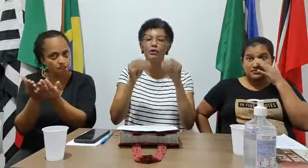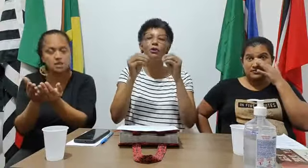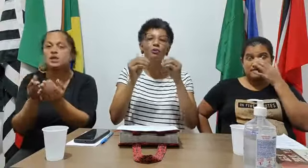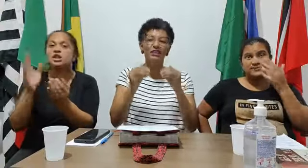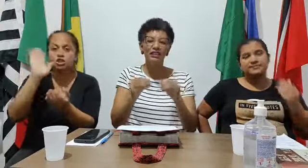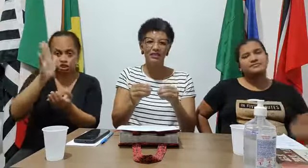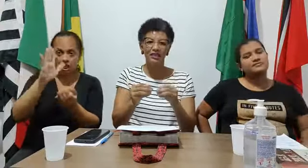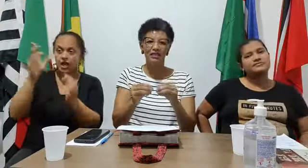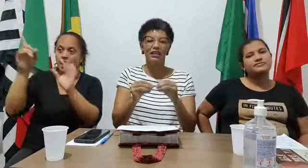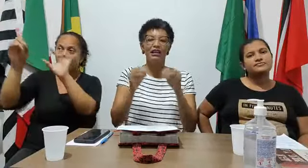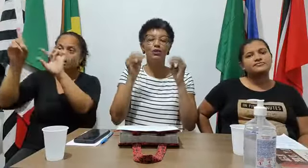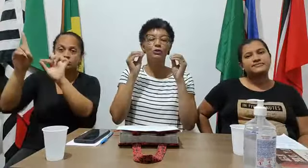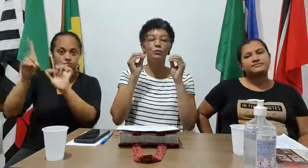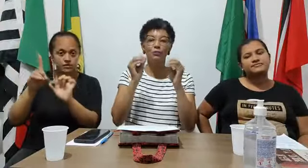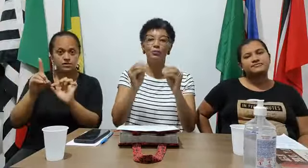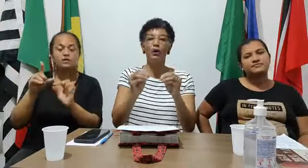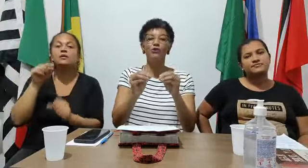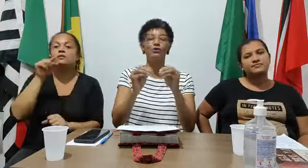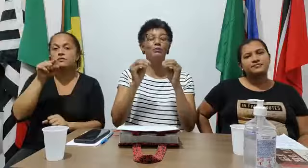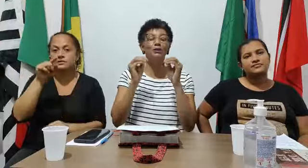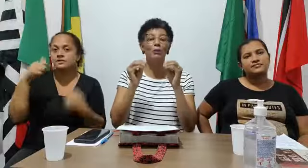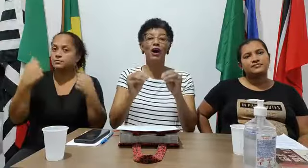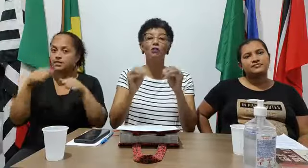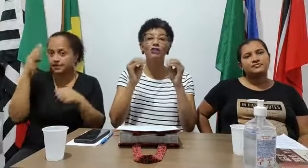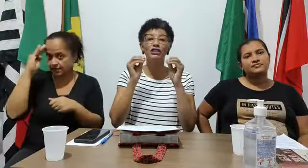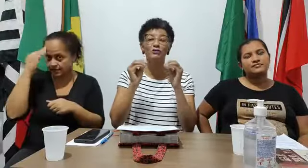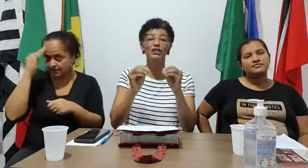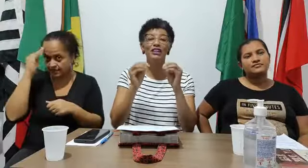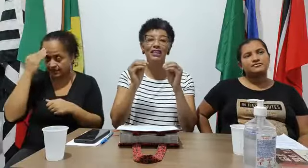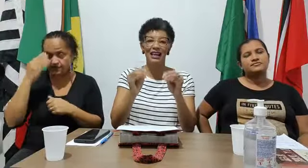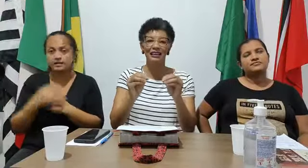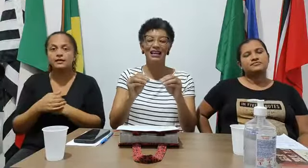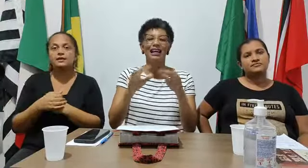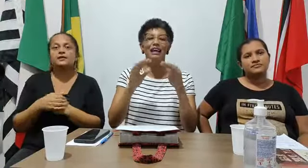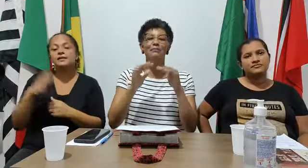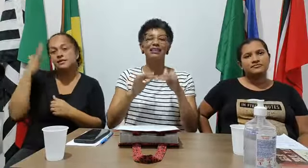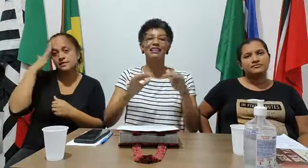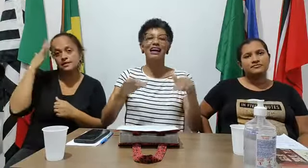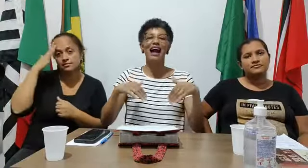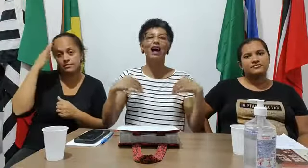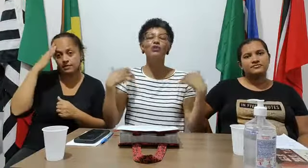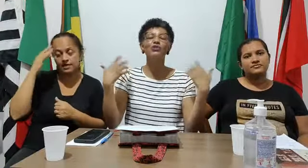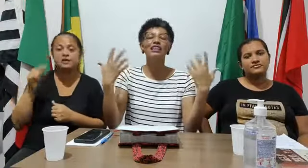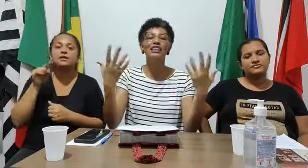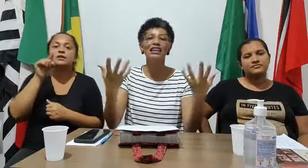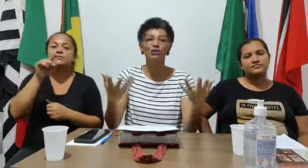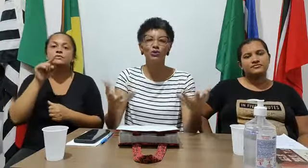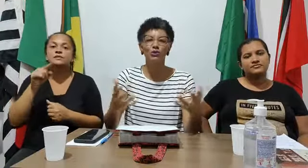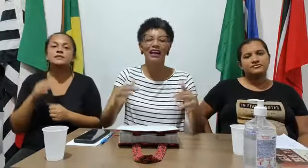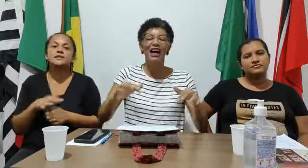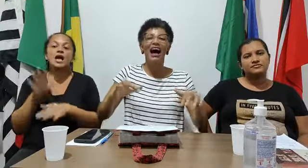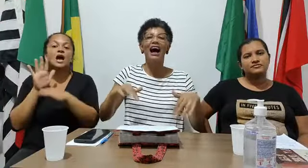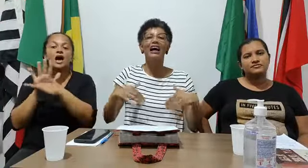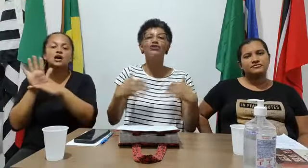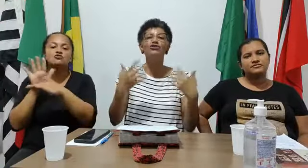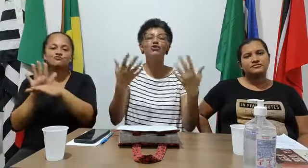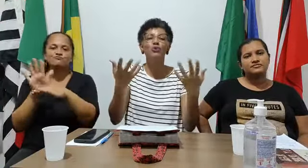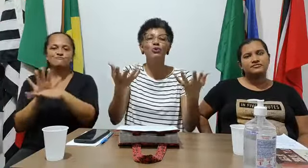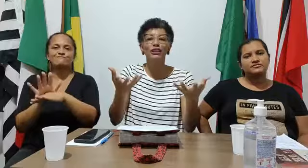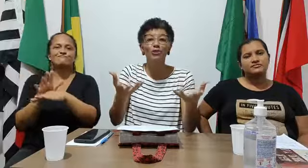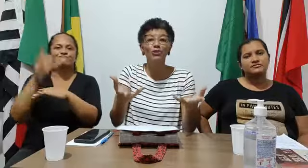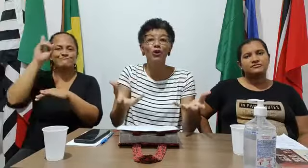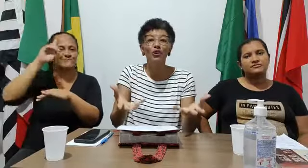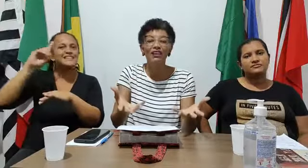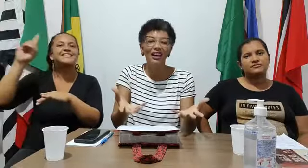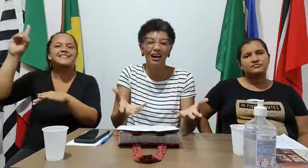entender e compreender que o propósito pelo qual você foi criada é para ser auxiliadora,